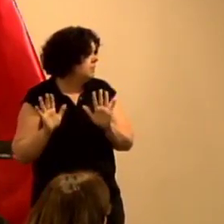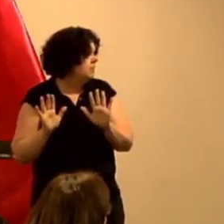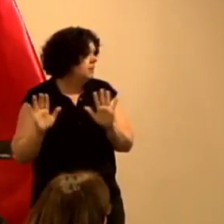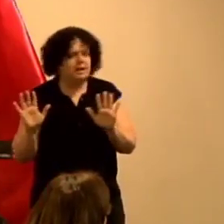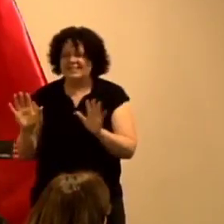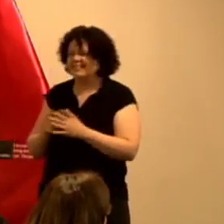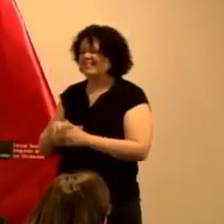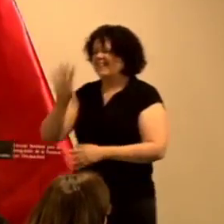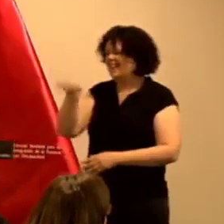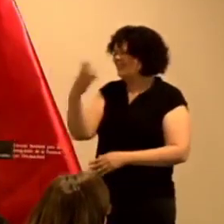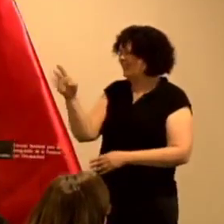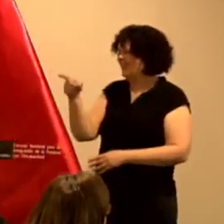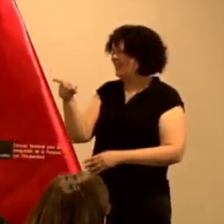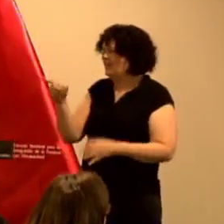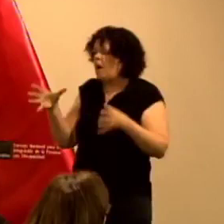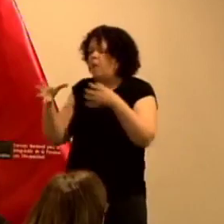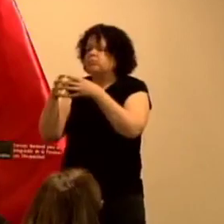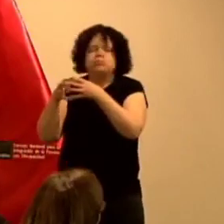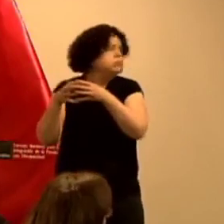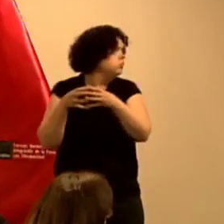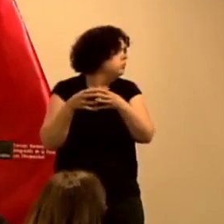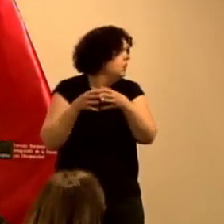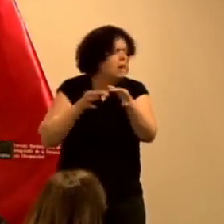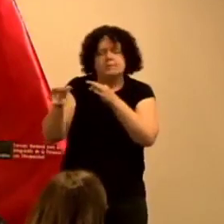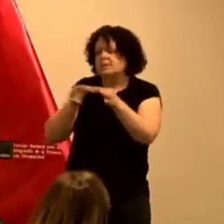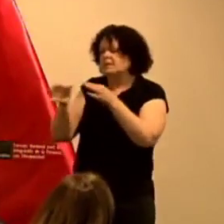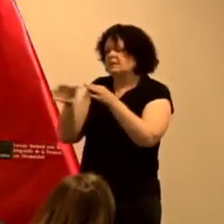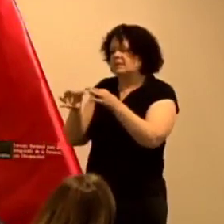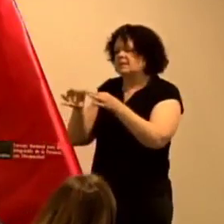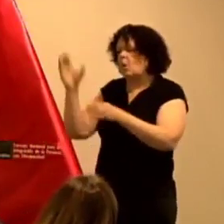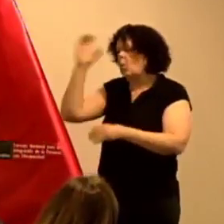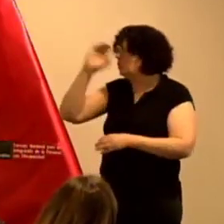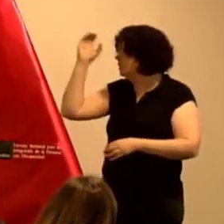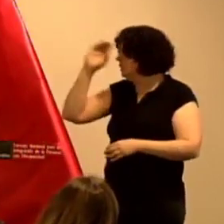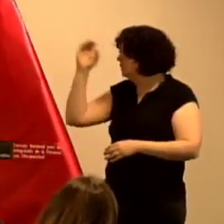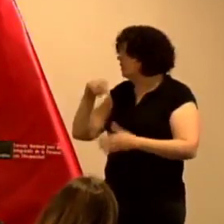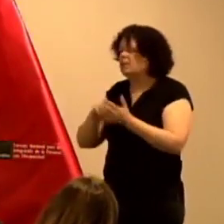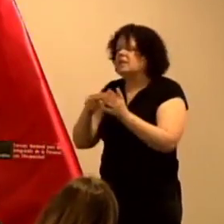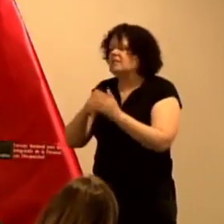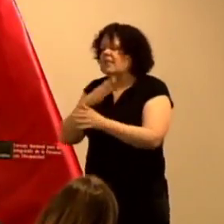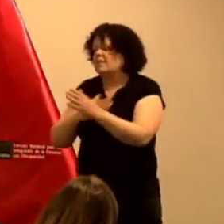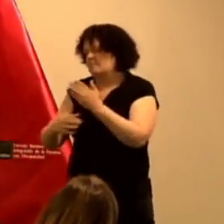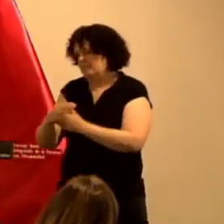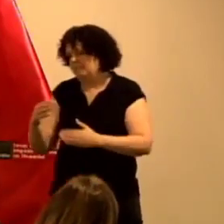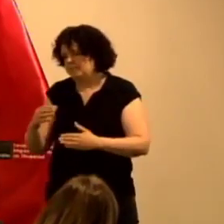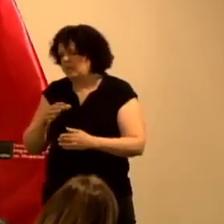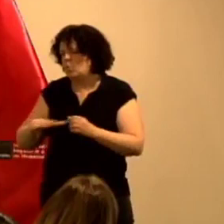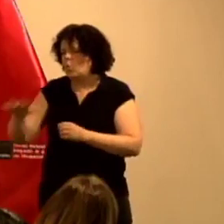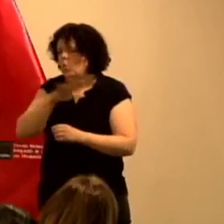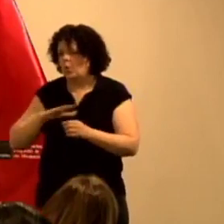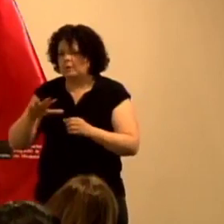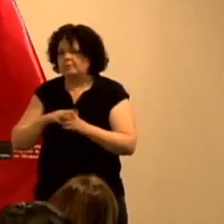he hecho un cuadro que puede agrupar la definición o que puede conceptualizar, perdón, la definición de lo que es la discapacidad en